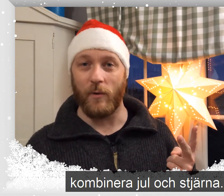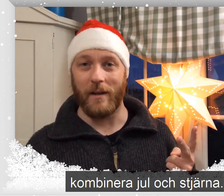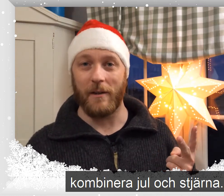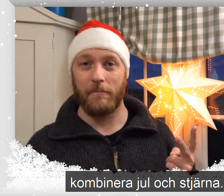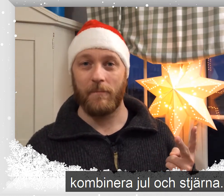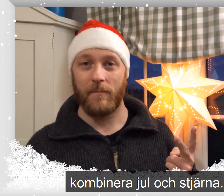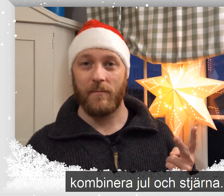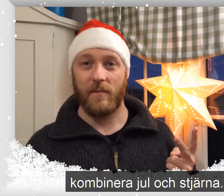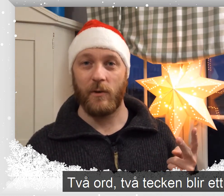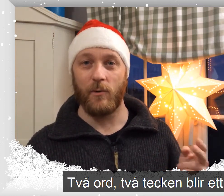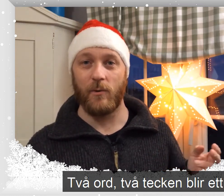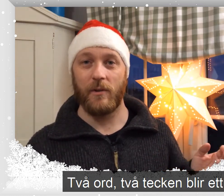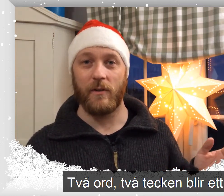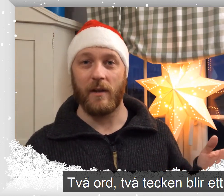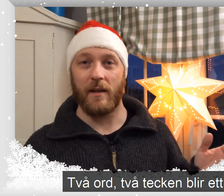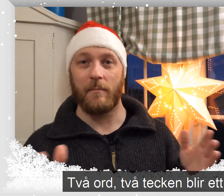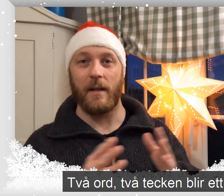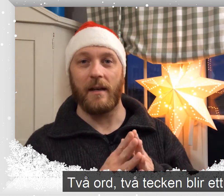stjärna. Två ord, två tecken blir ett.